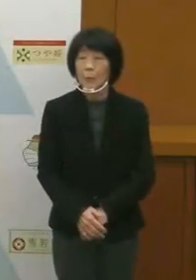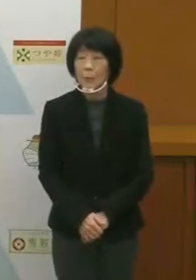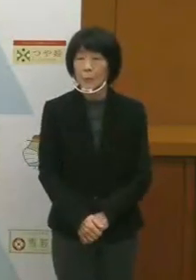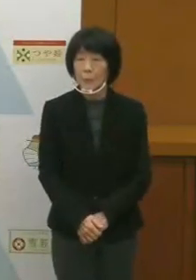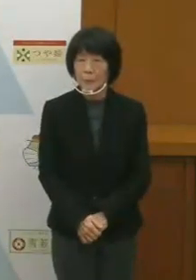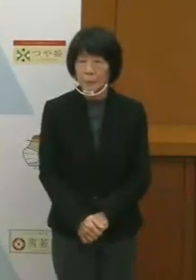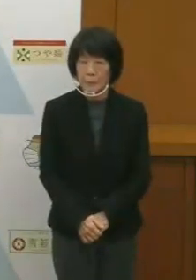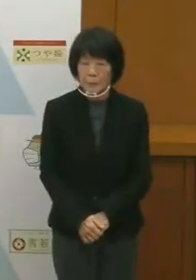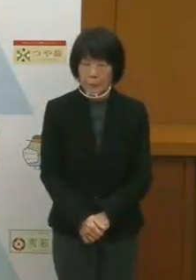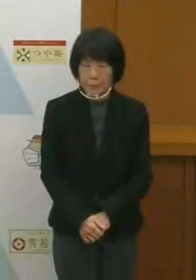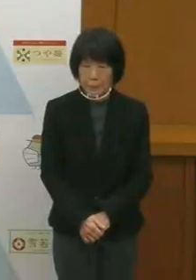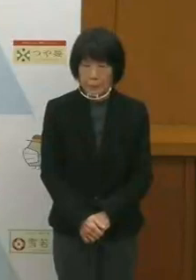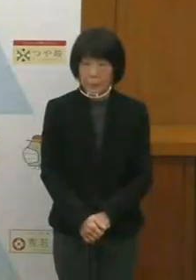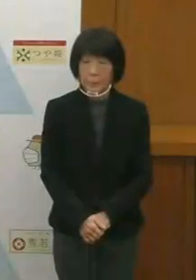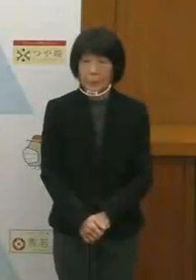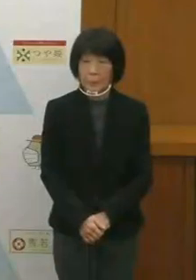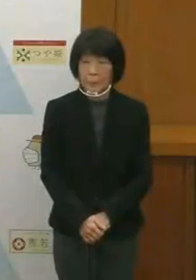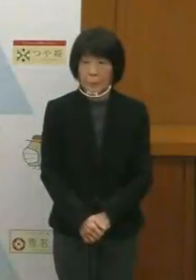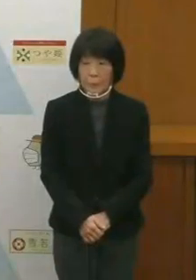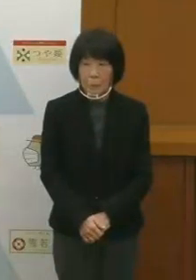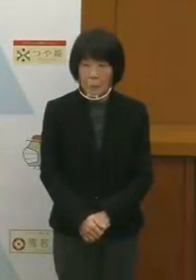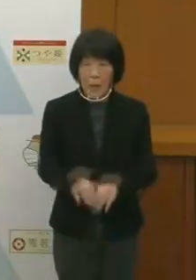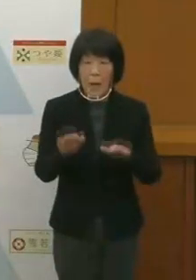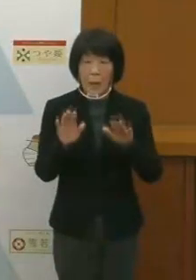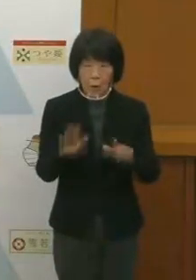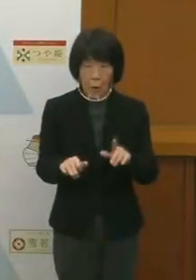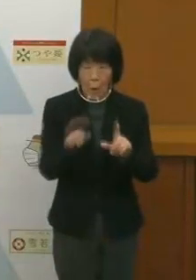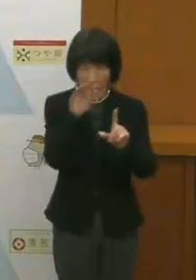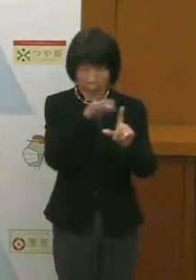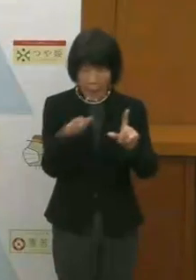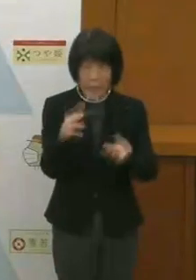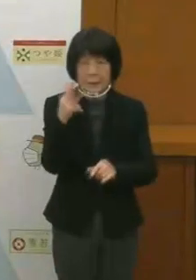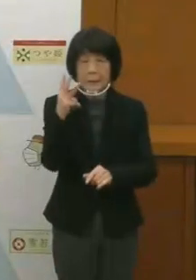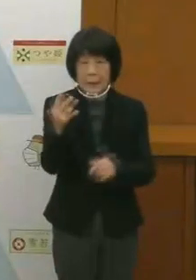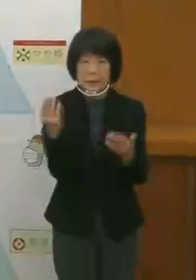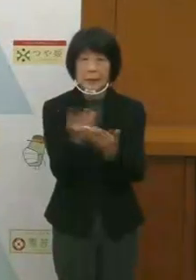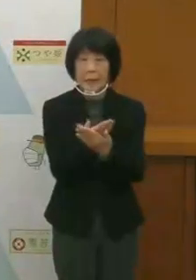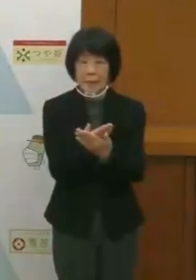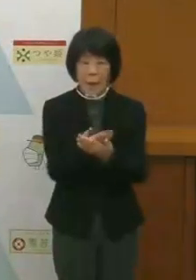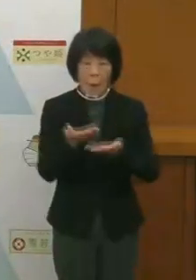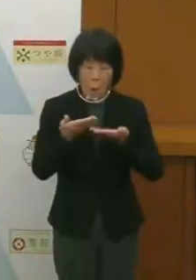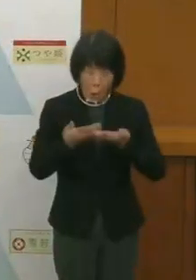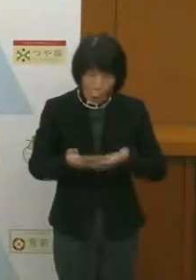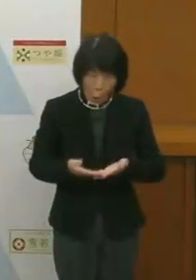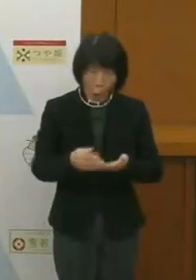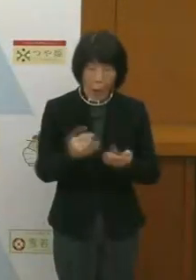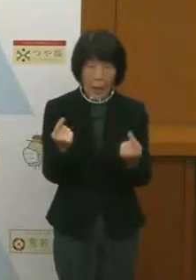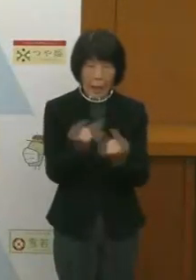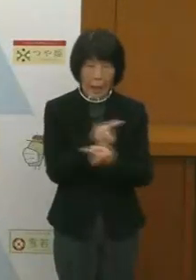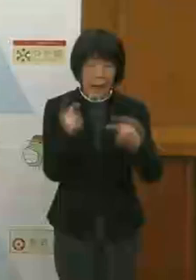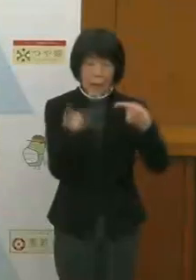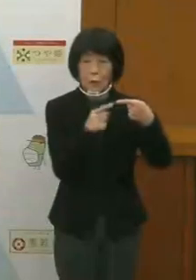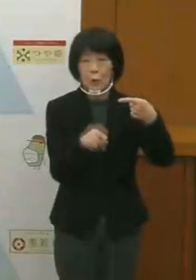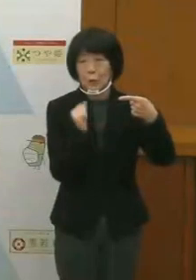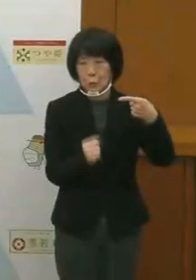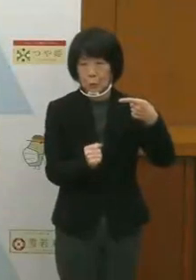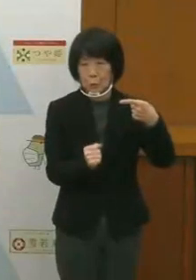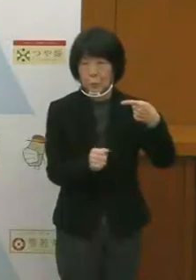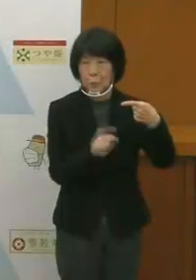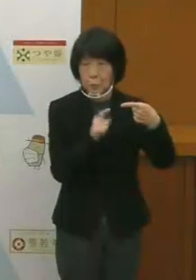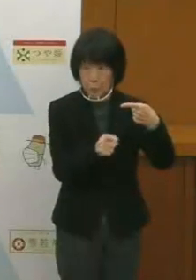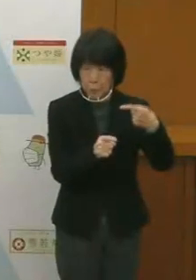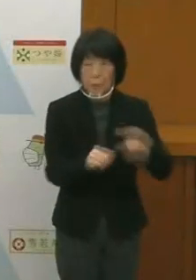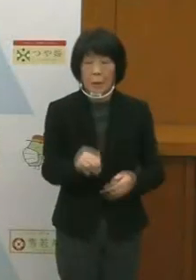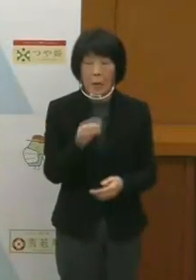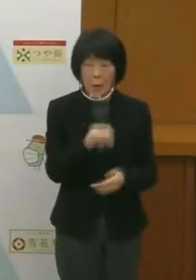YTS の荒木と申します。 はい、 本日レベル3になったと重症化の方が1人いらっしゃると、 はい、 これは、